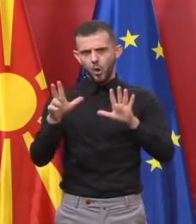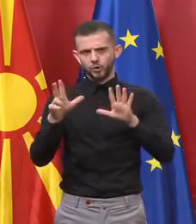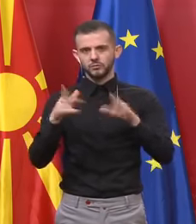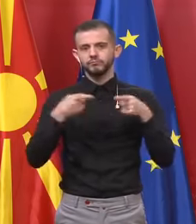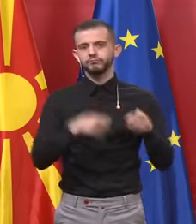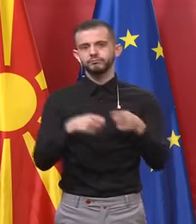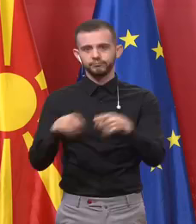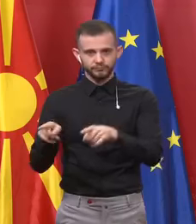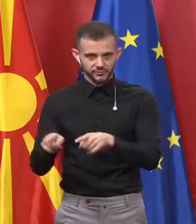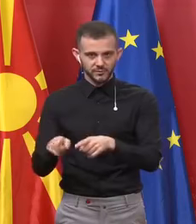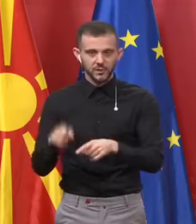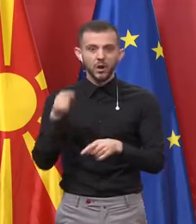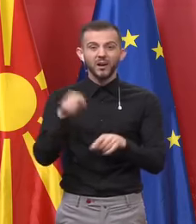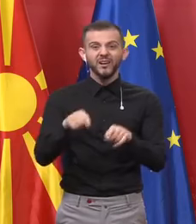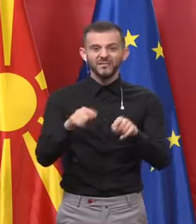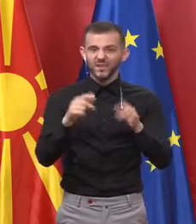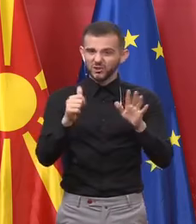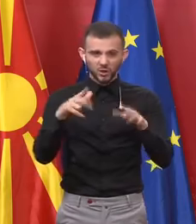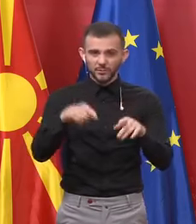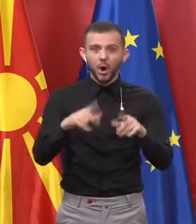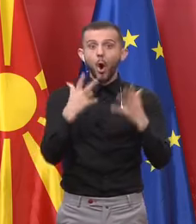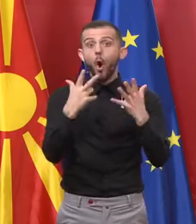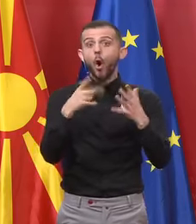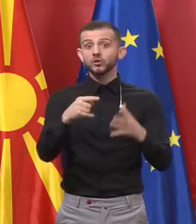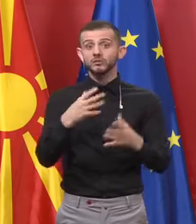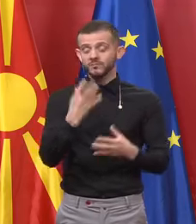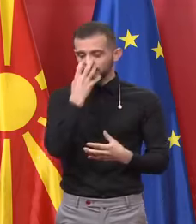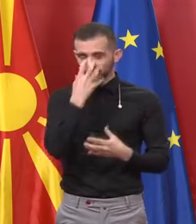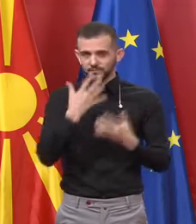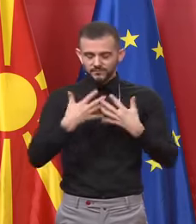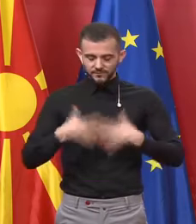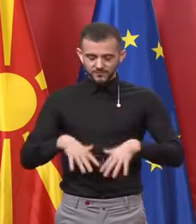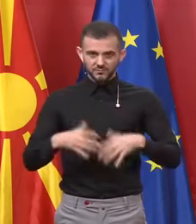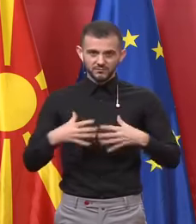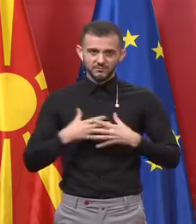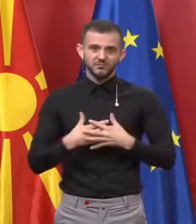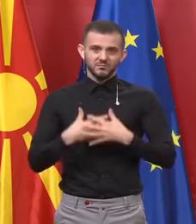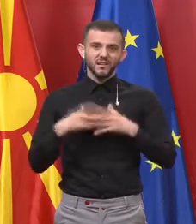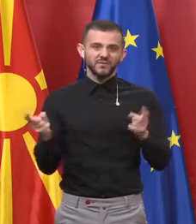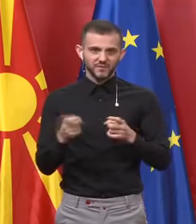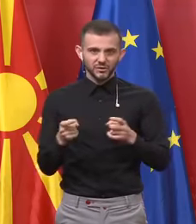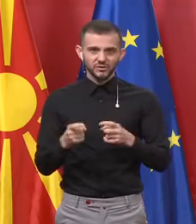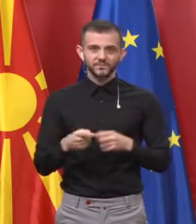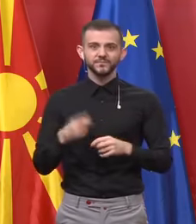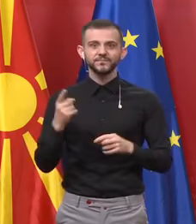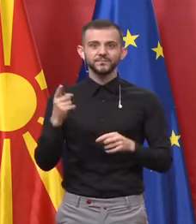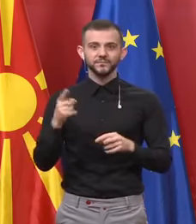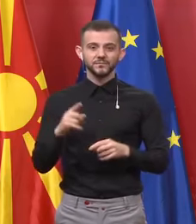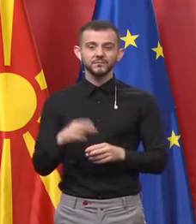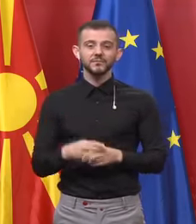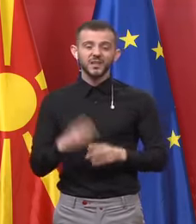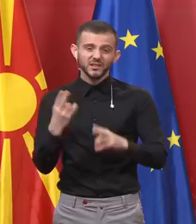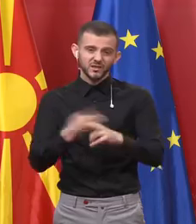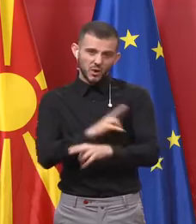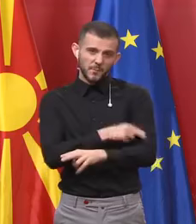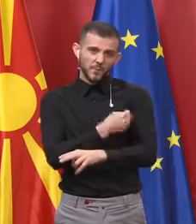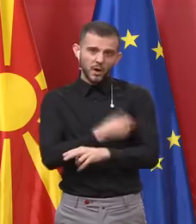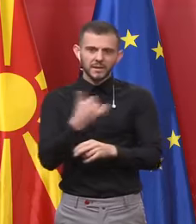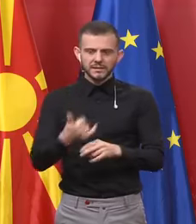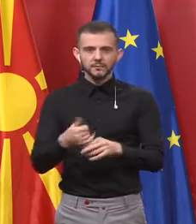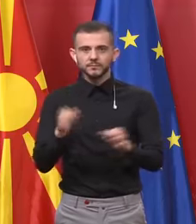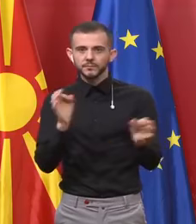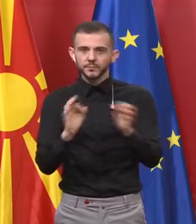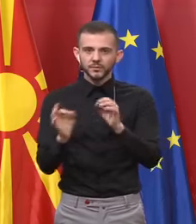8 се на механичка вентилација. На инфективната клиника во моментов се практично